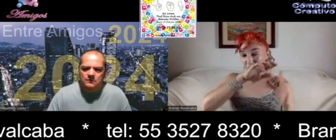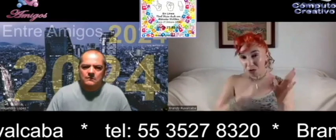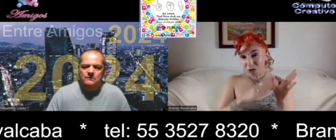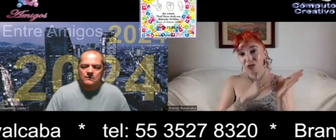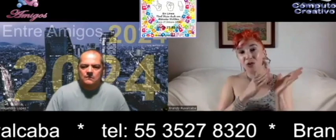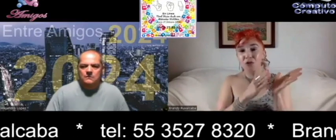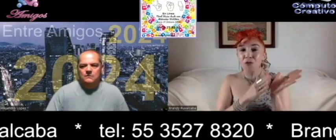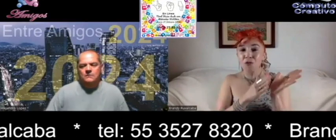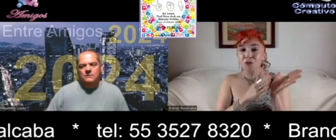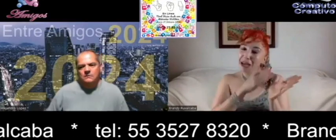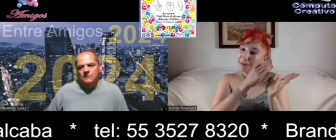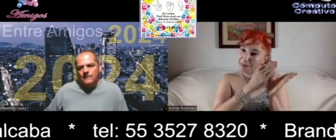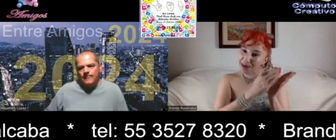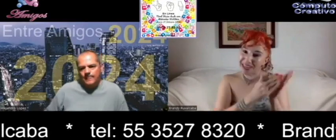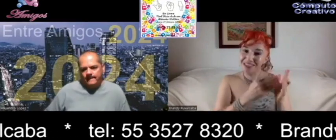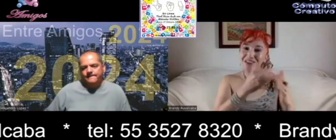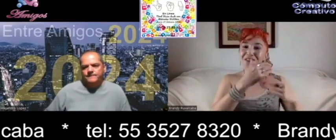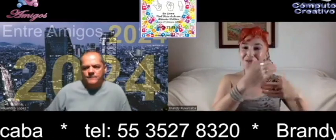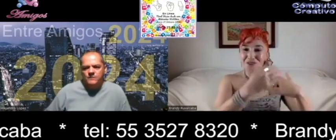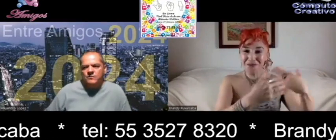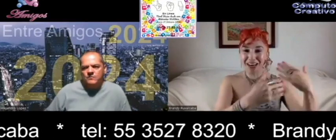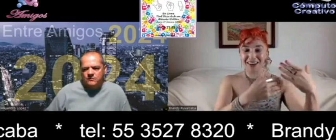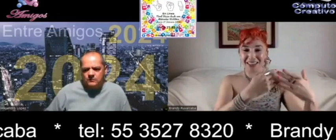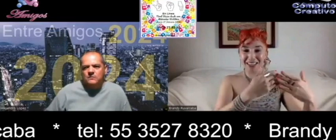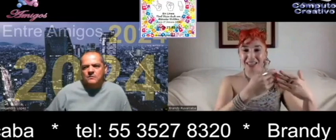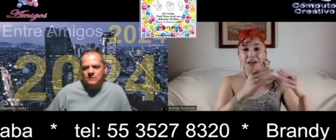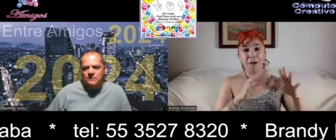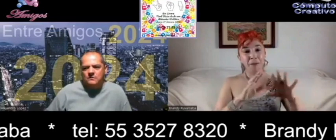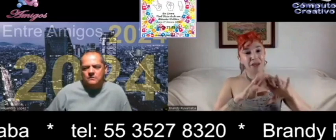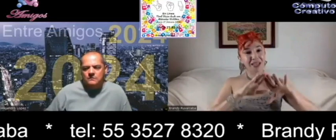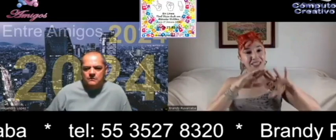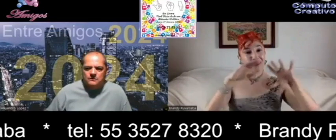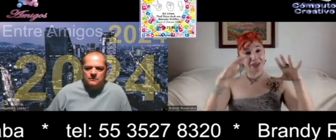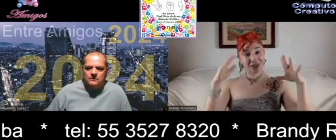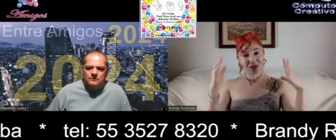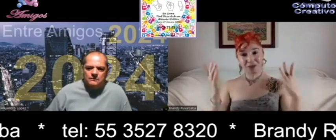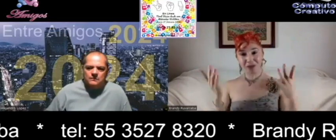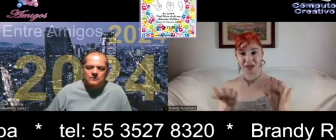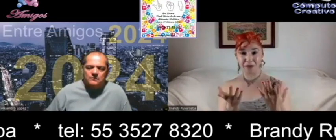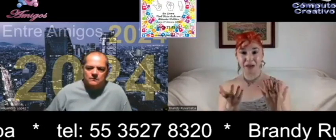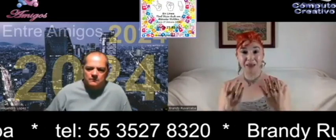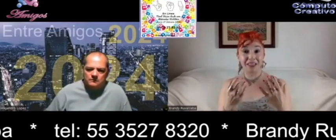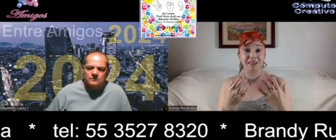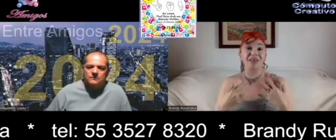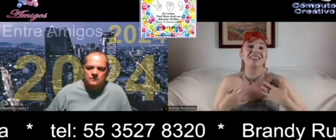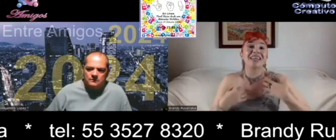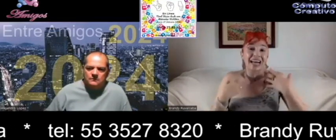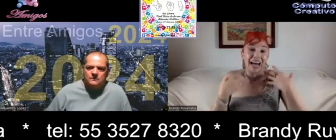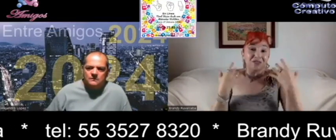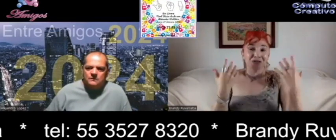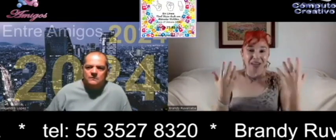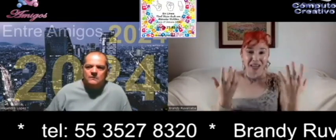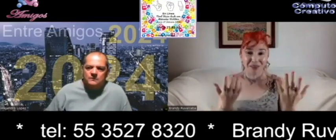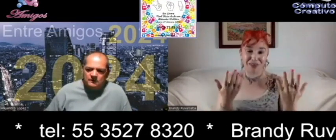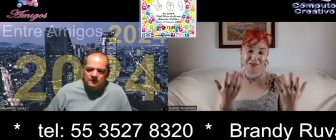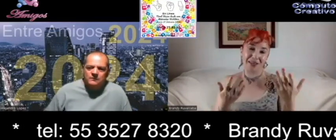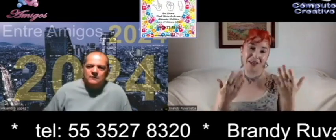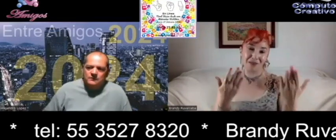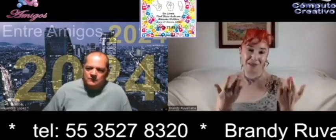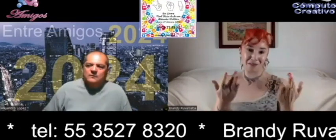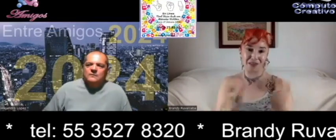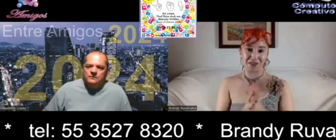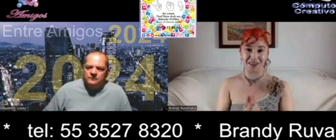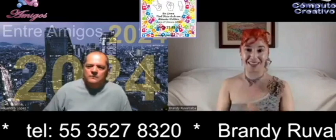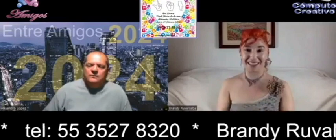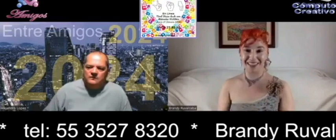pero justo conforme a la preparación, conforme al avance, puedes ir abriendo tu panorama y terminas ayudando también a